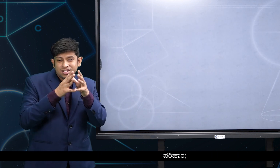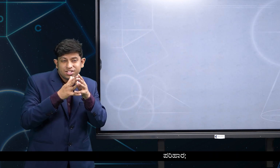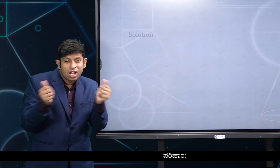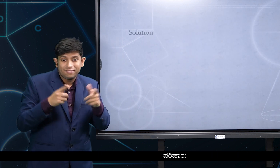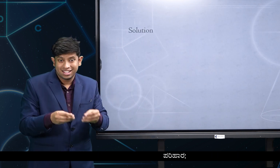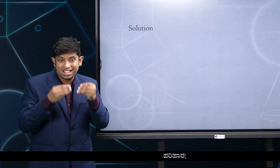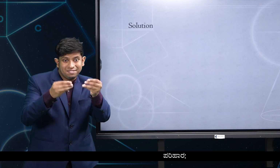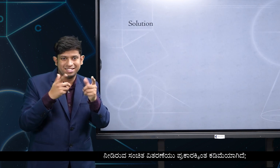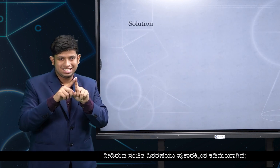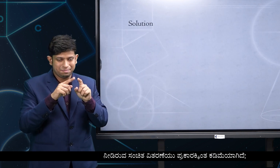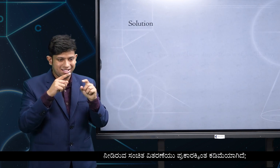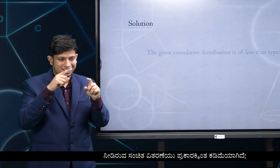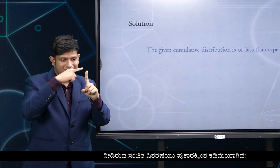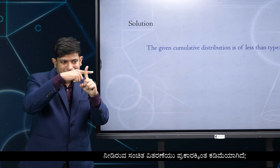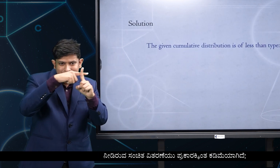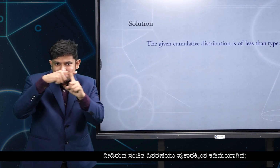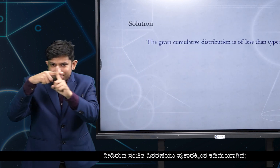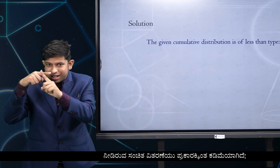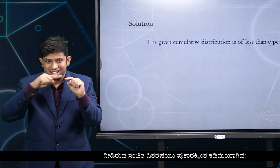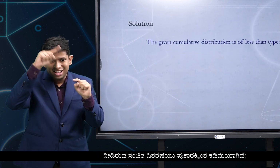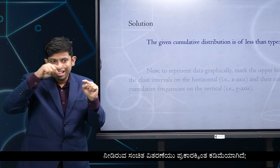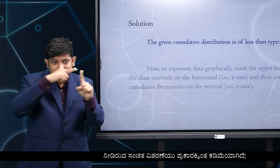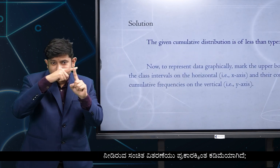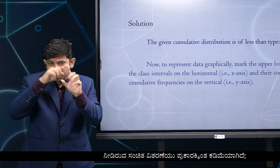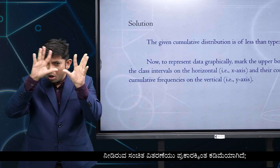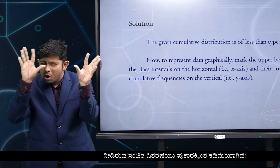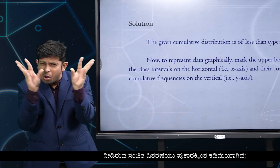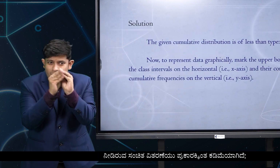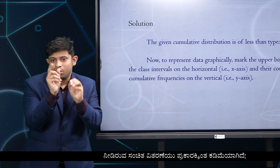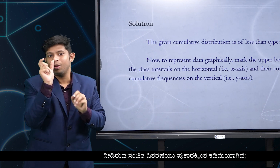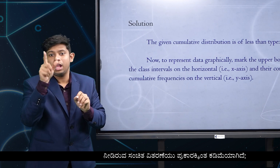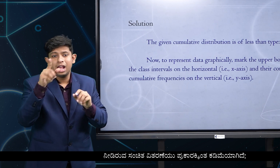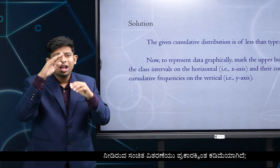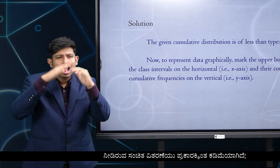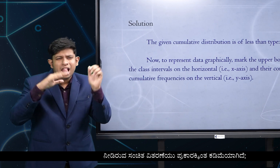ಪರಿಹಾರ: ನೀಡಿರುವ ಸಂಚಿತ ವಿತರಣೆಯು ಪ್ರಕಾರಕ್ಕಿಂತ ಕಡಿಮೆಯಾಗಿದೆ.